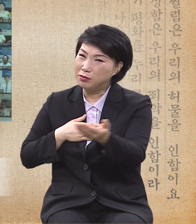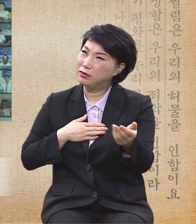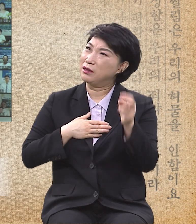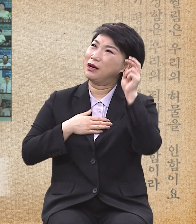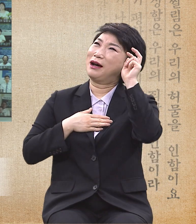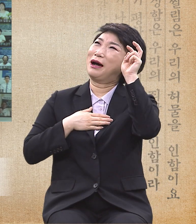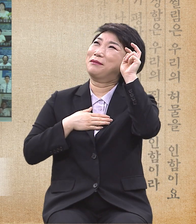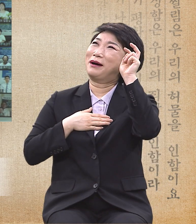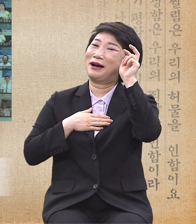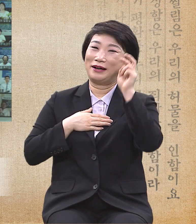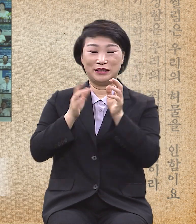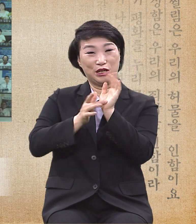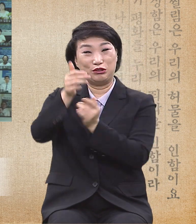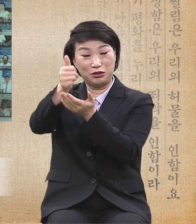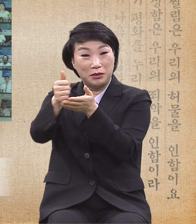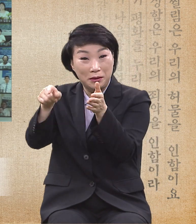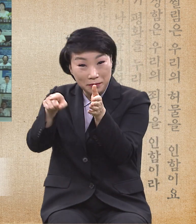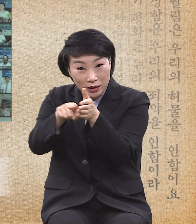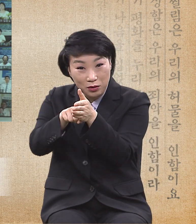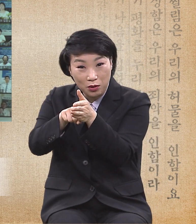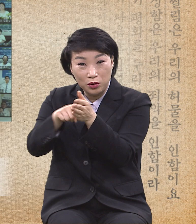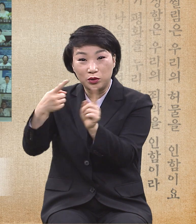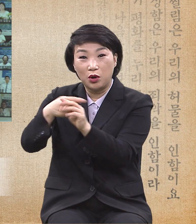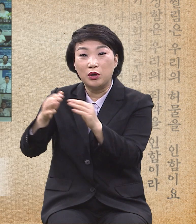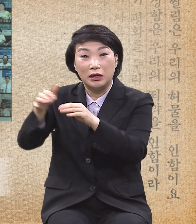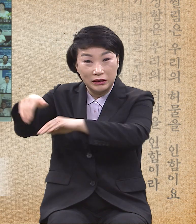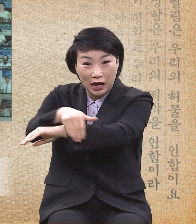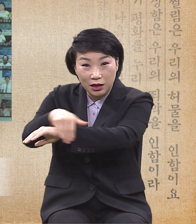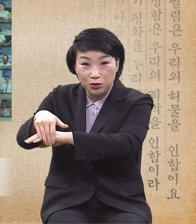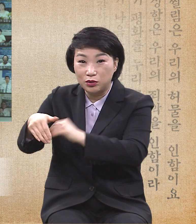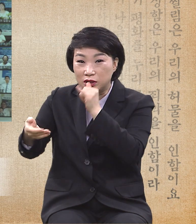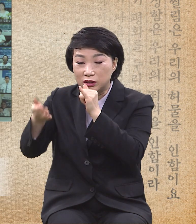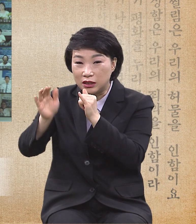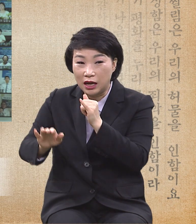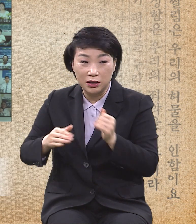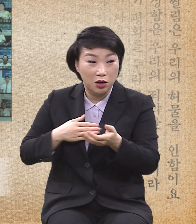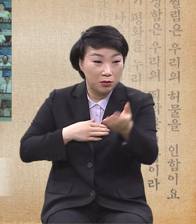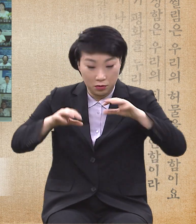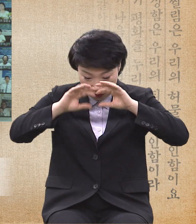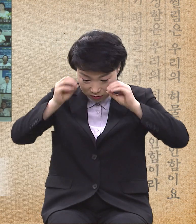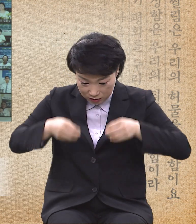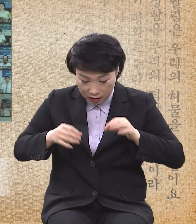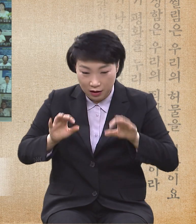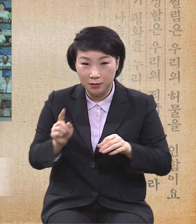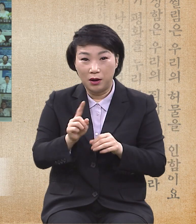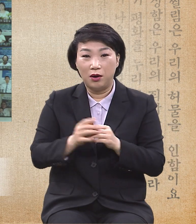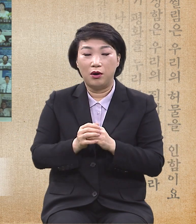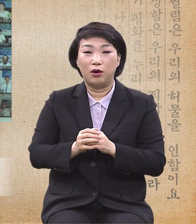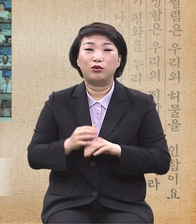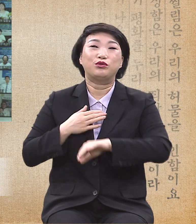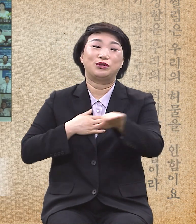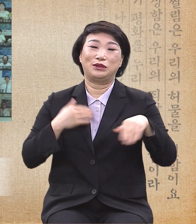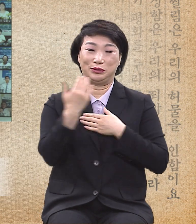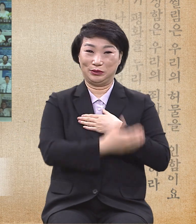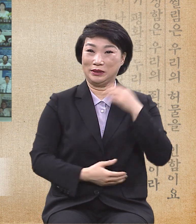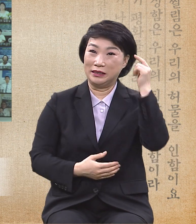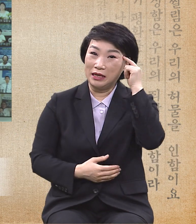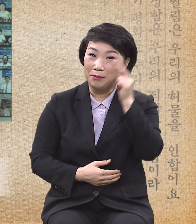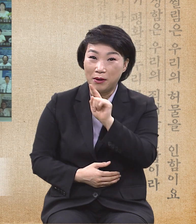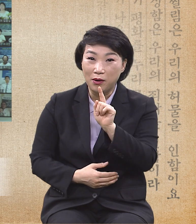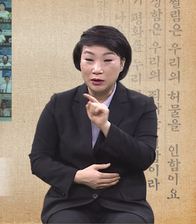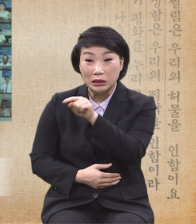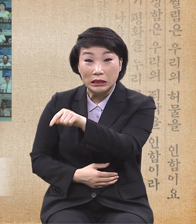어쩌면 예수는 믿고 교회는 다니나 실상 우리 육신의 생각은